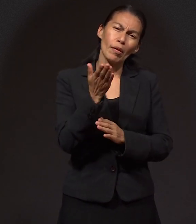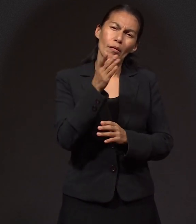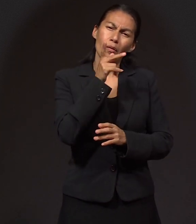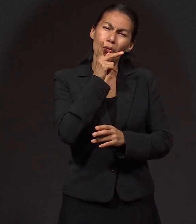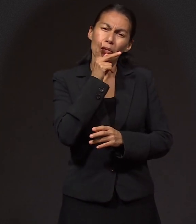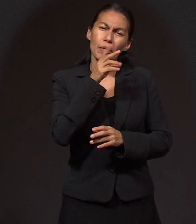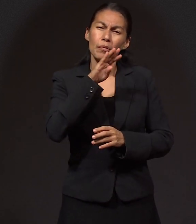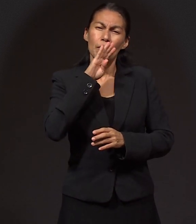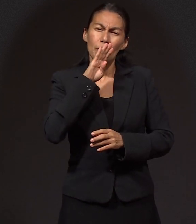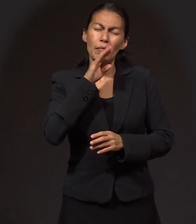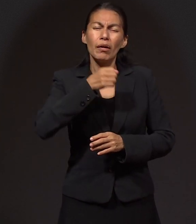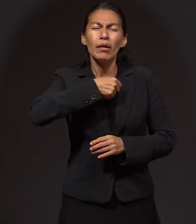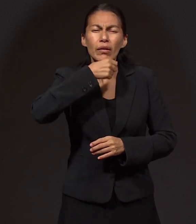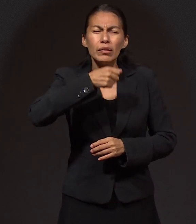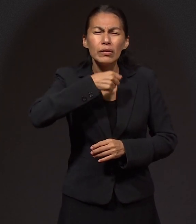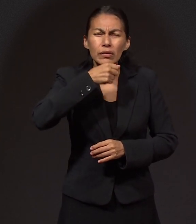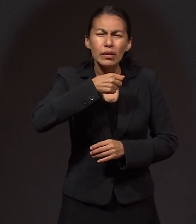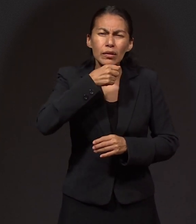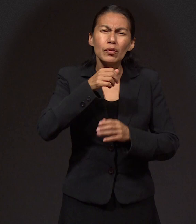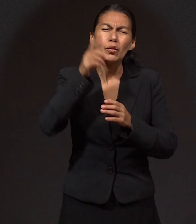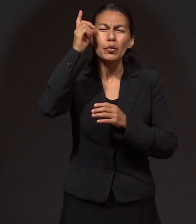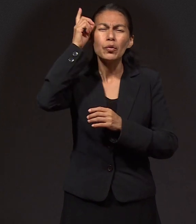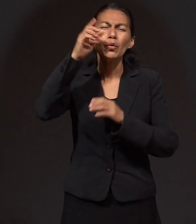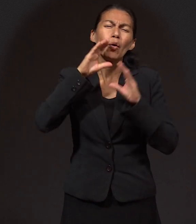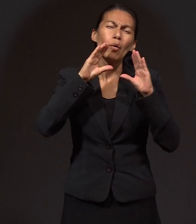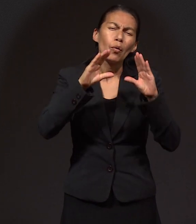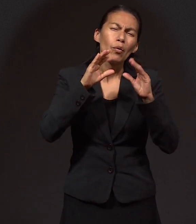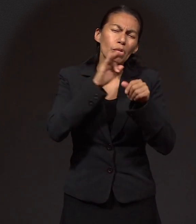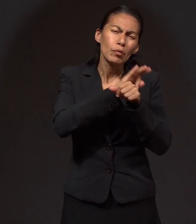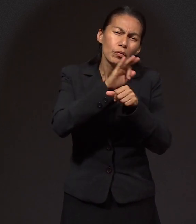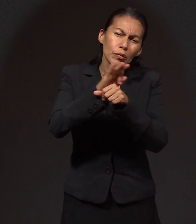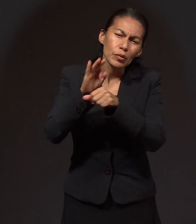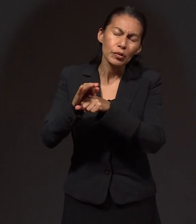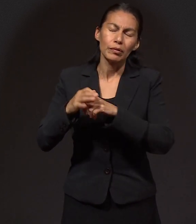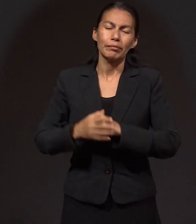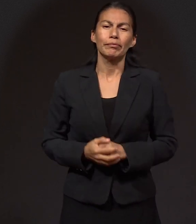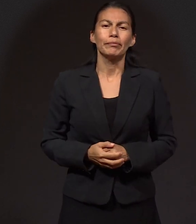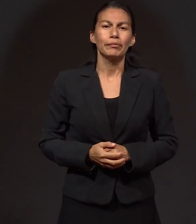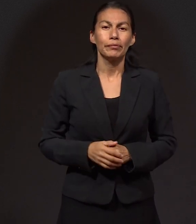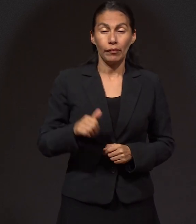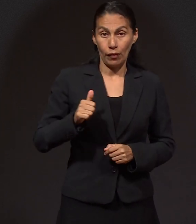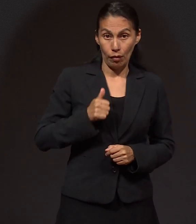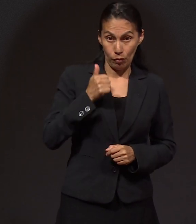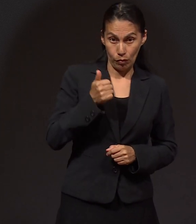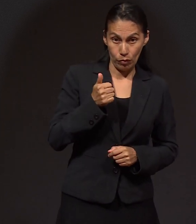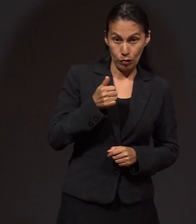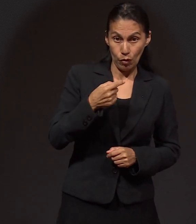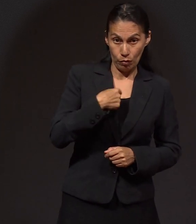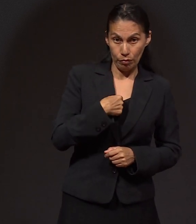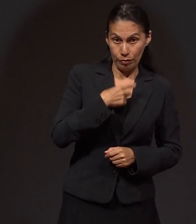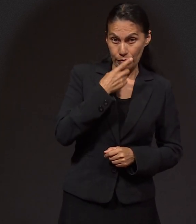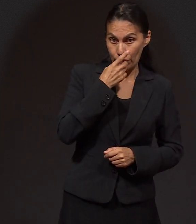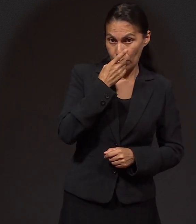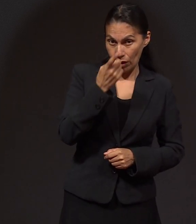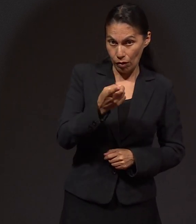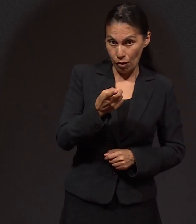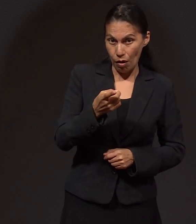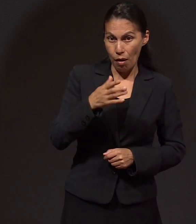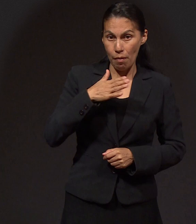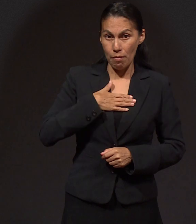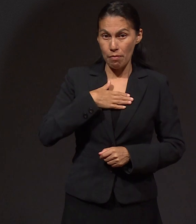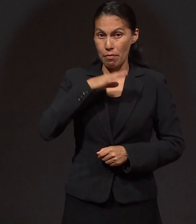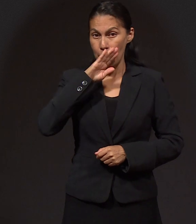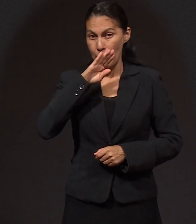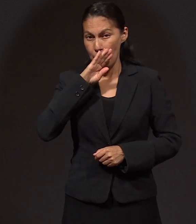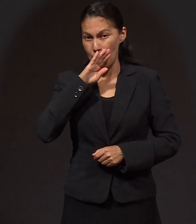padres, que Dios pueda protegerlos ya que están grandes de edad. Aprovecho también para pedirles